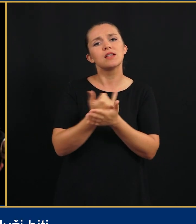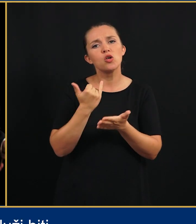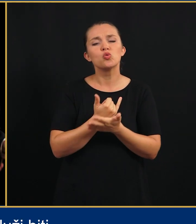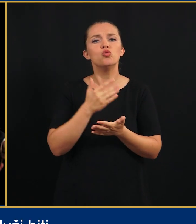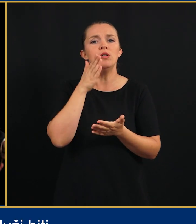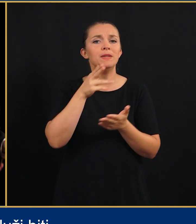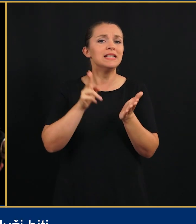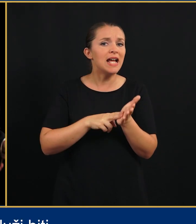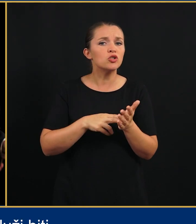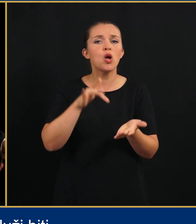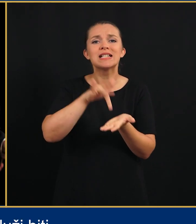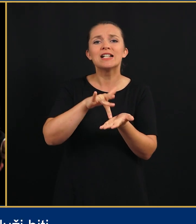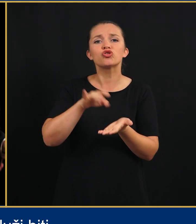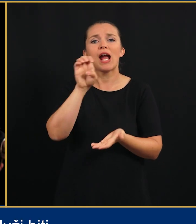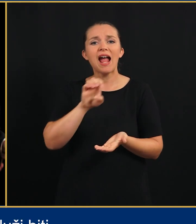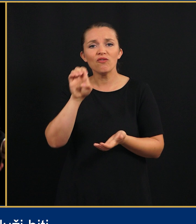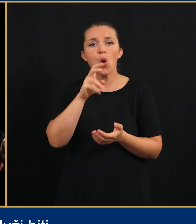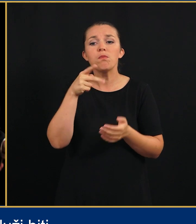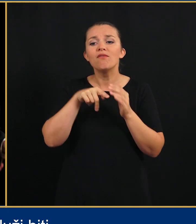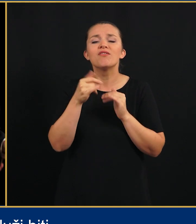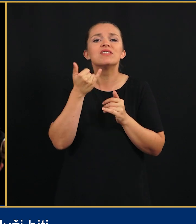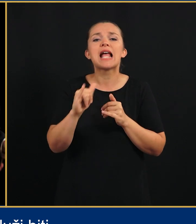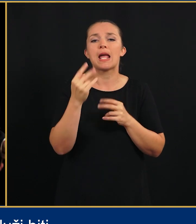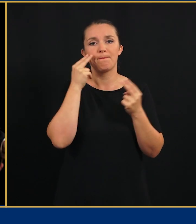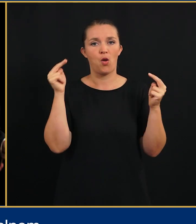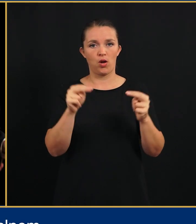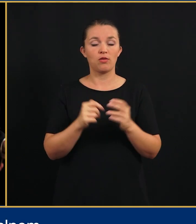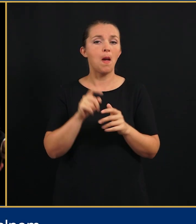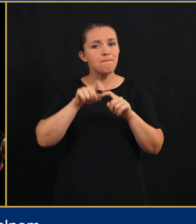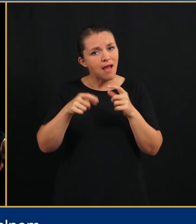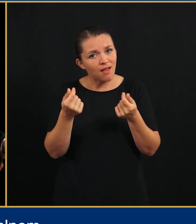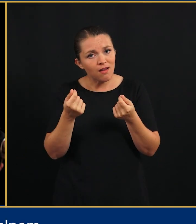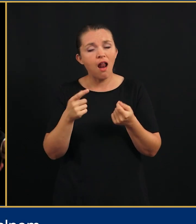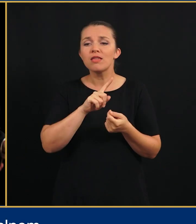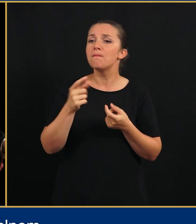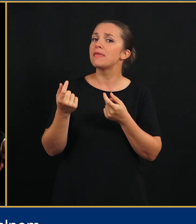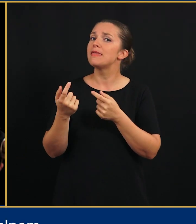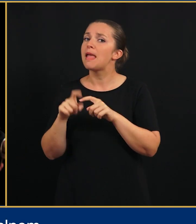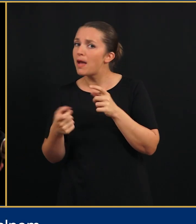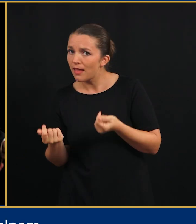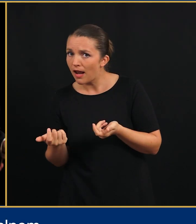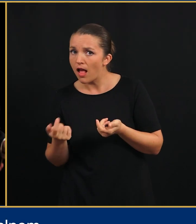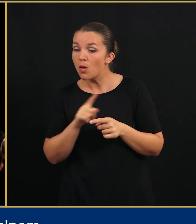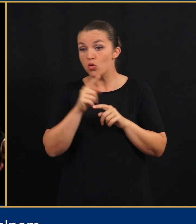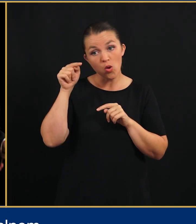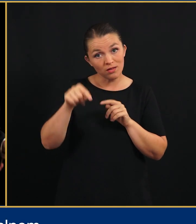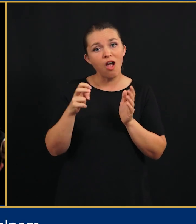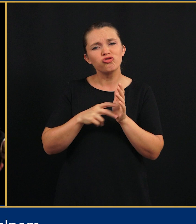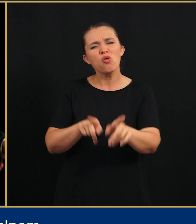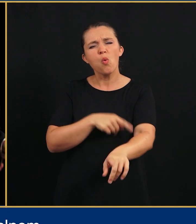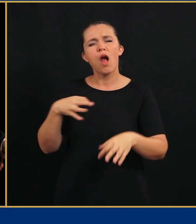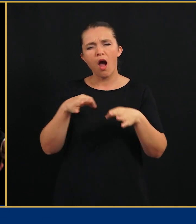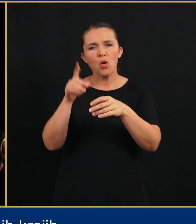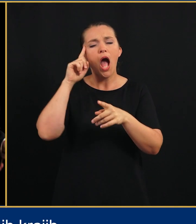zasluži biti dejansko središče Evrope v vsakem pogledu, materialnem in nematerialnem. Do tja je še dolga